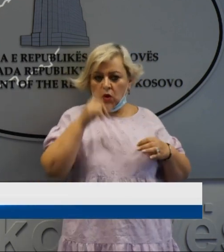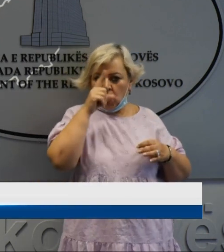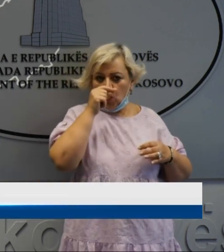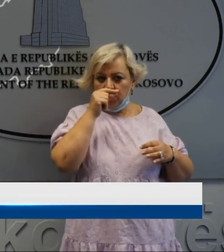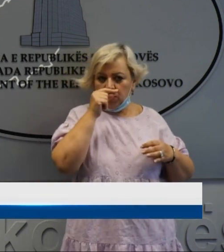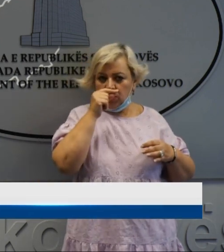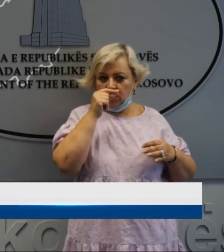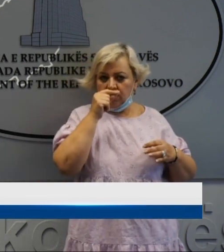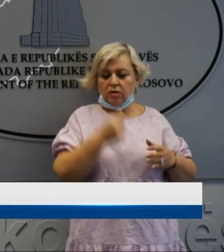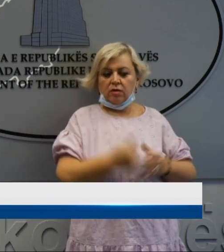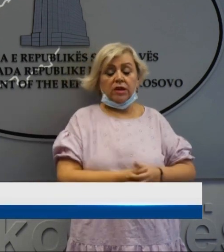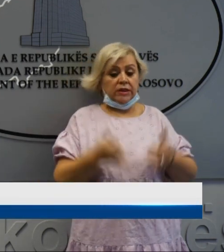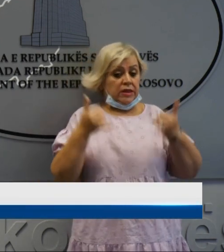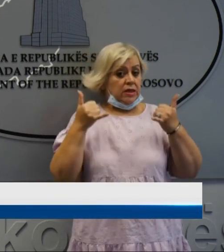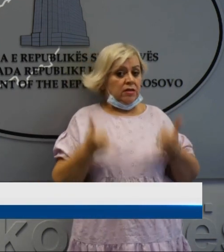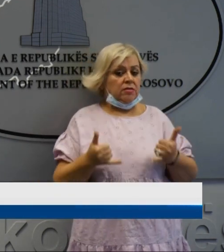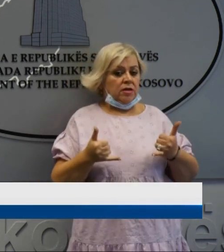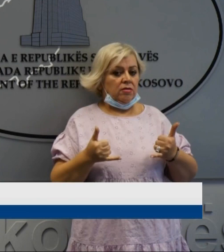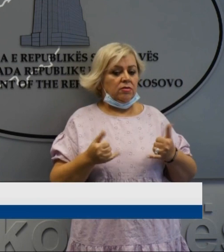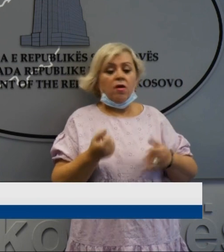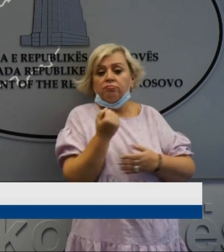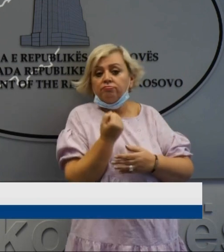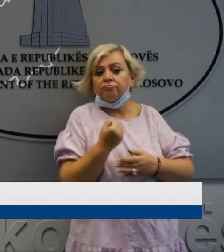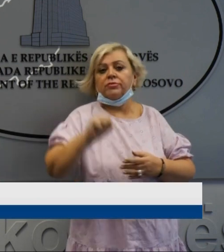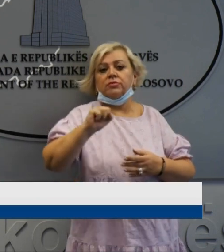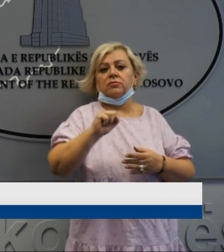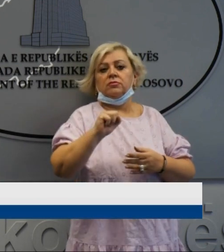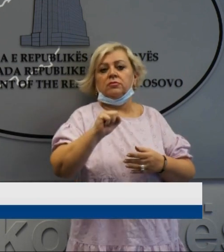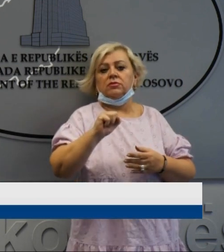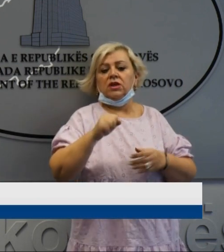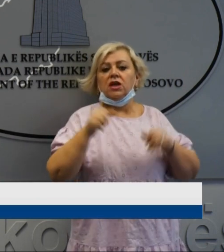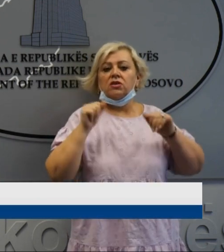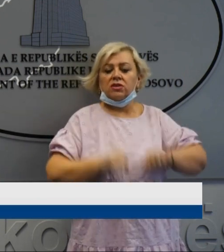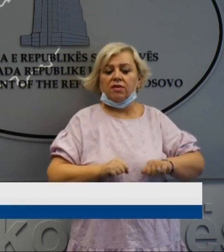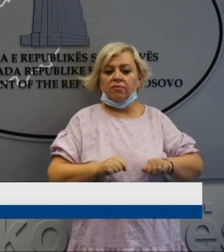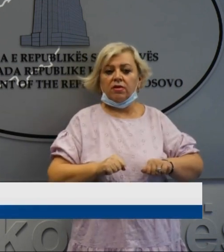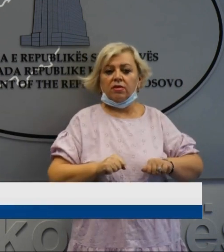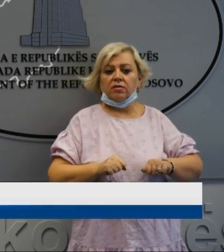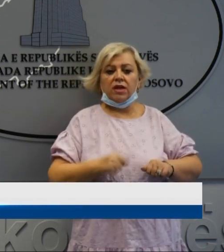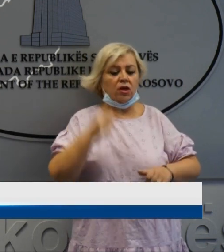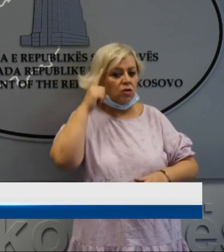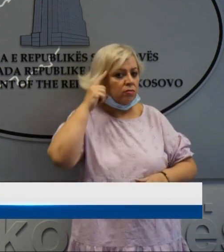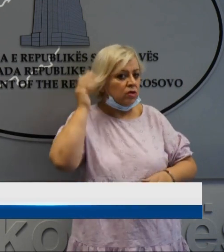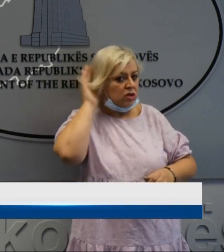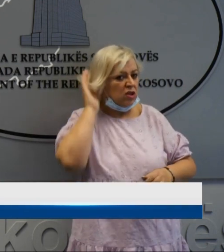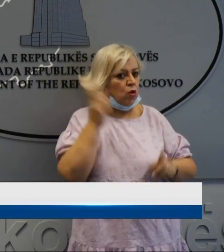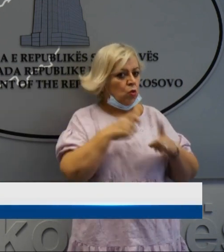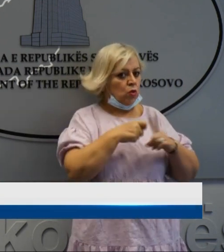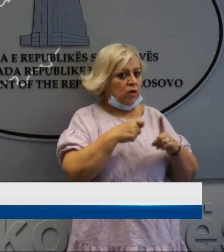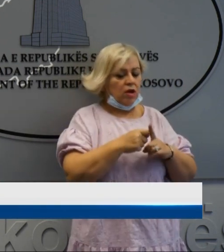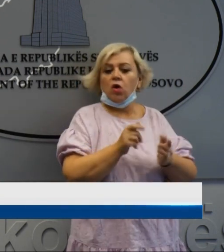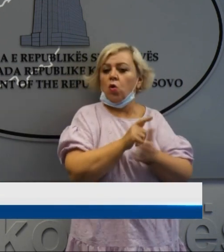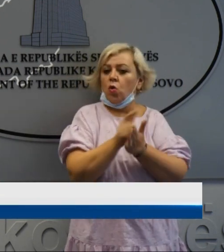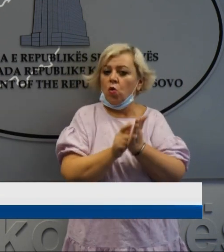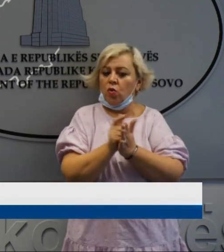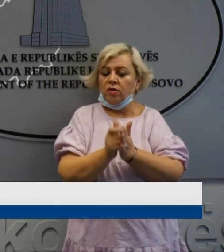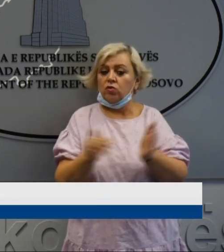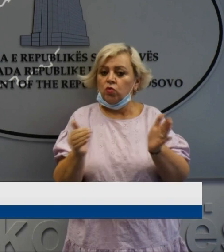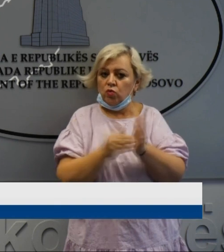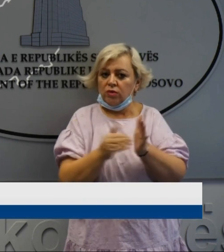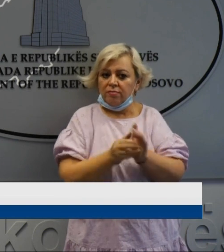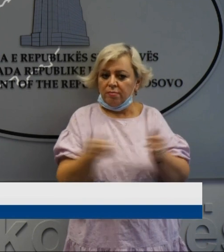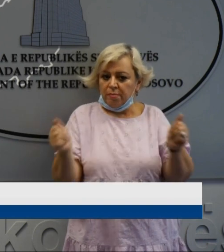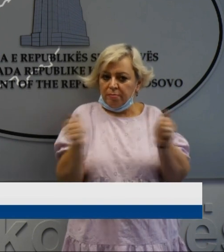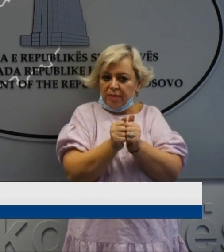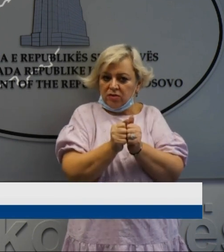komunave që tani mos të bojkotojnë qeverinë dhe kryeministrin Kurti. Është koha kur duhet të jemi